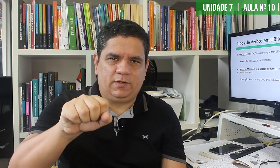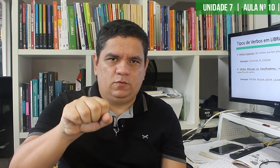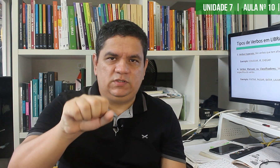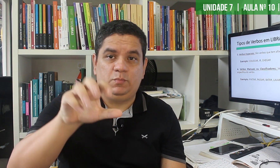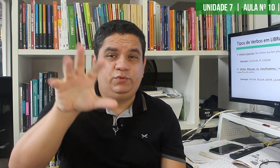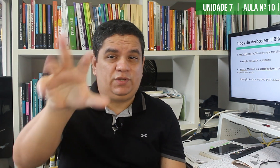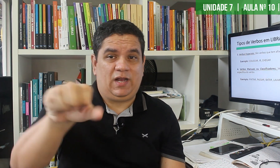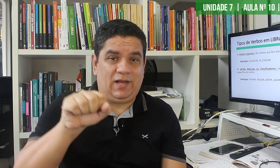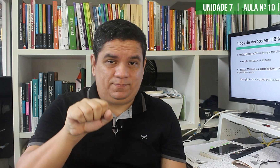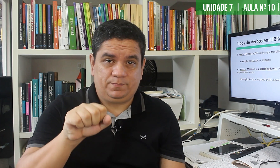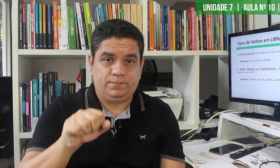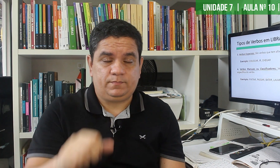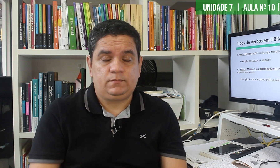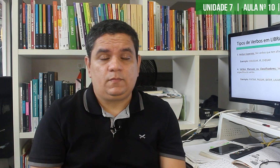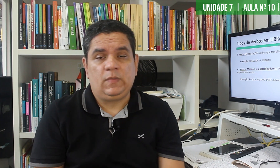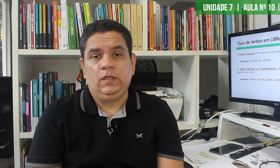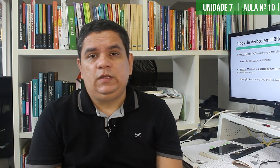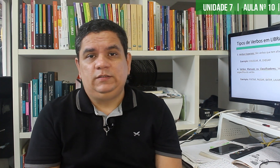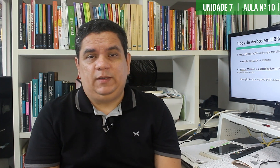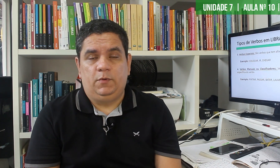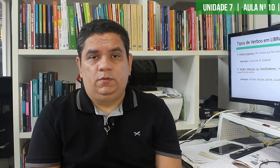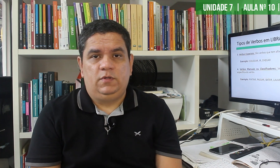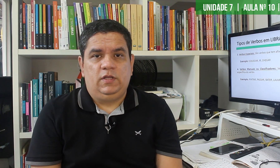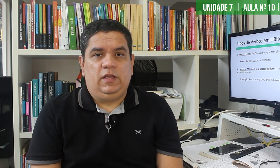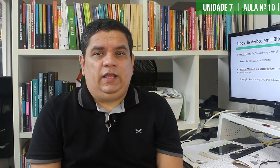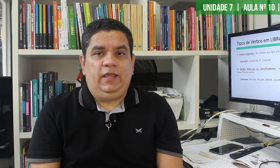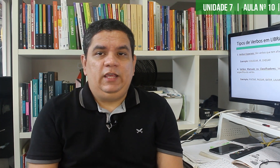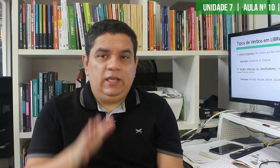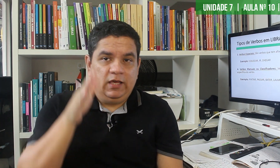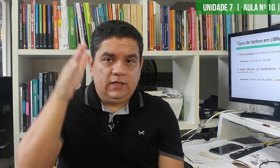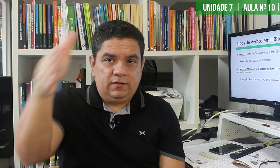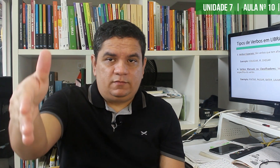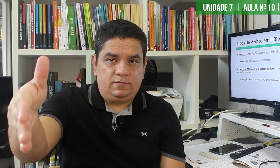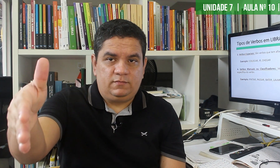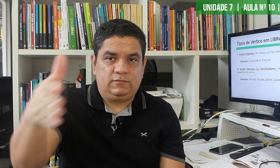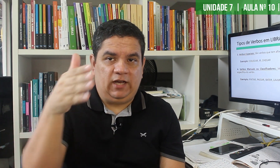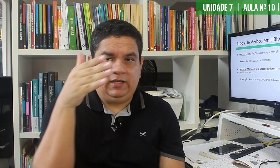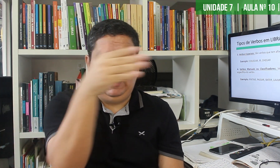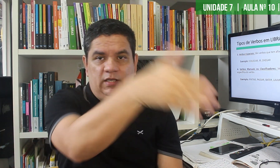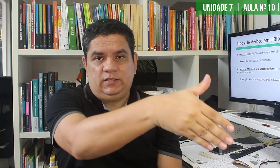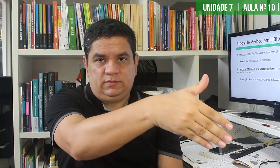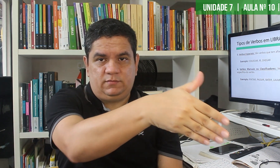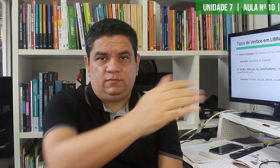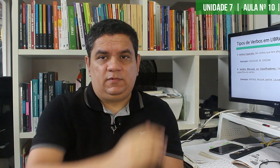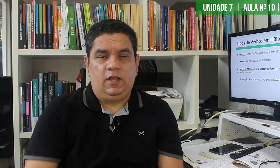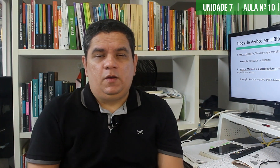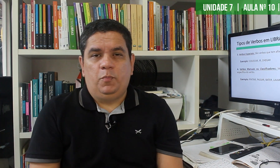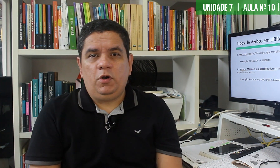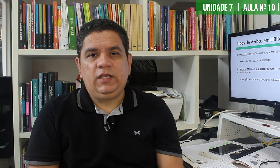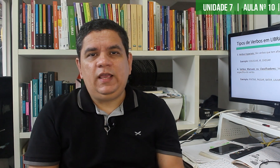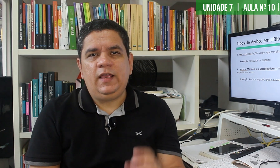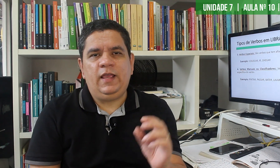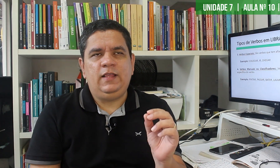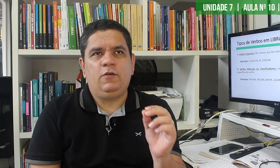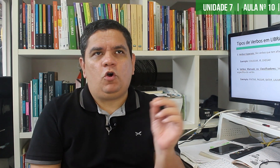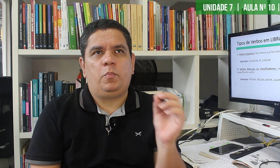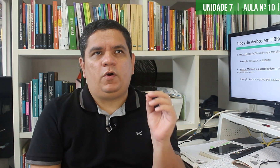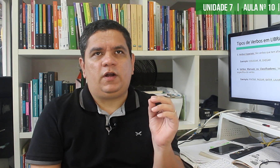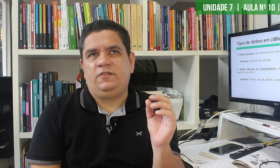coisa, buscar, tá bom? Ir, tá? Ir. Por que ele incorpora